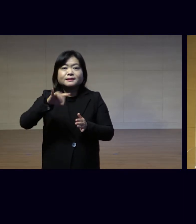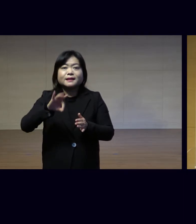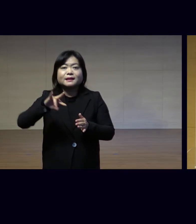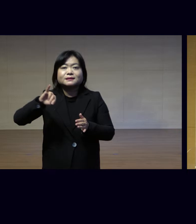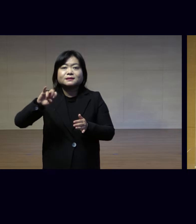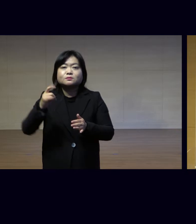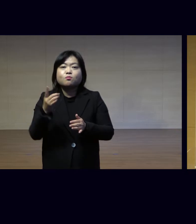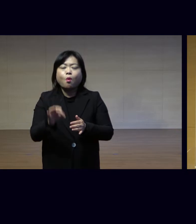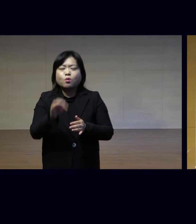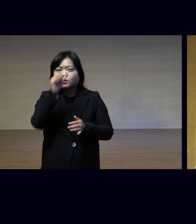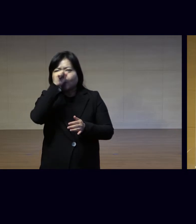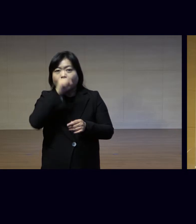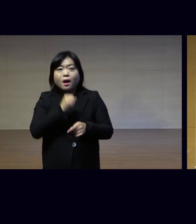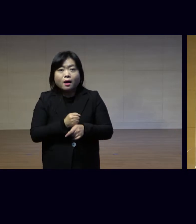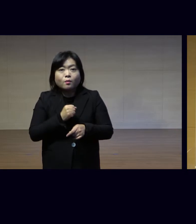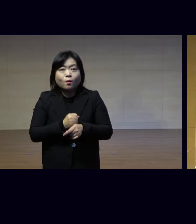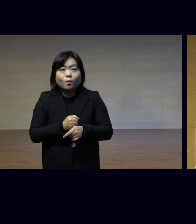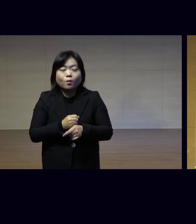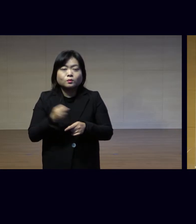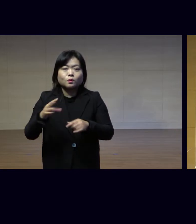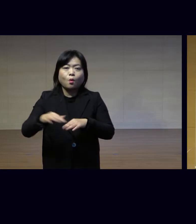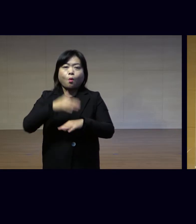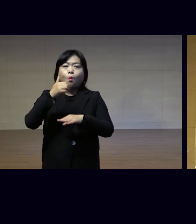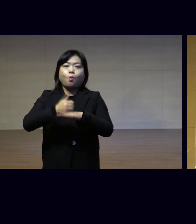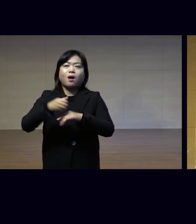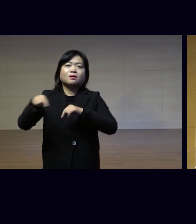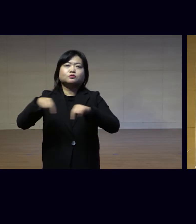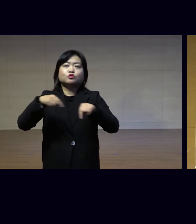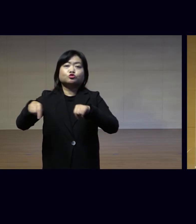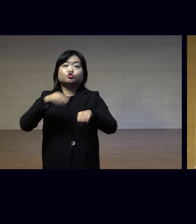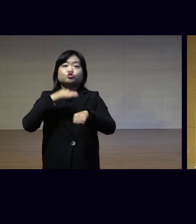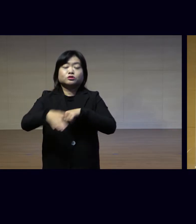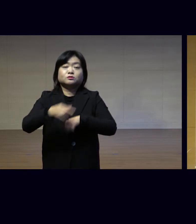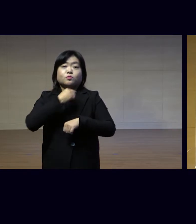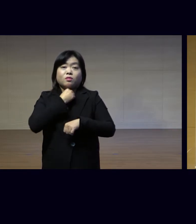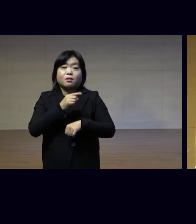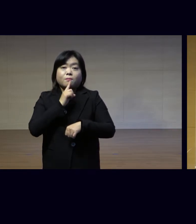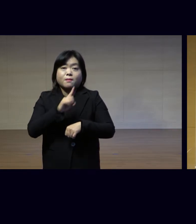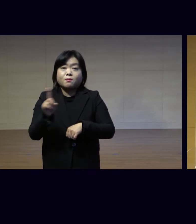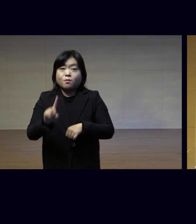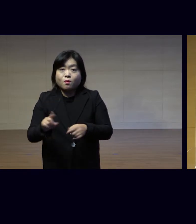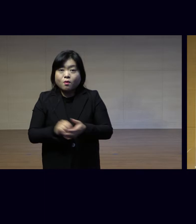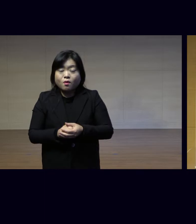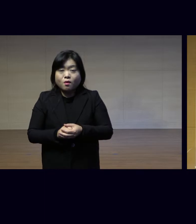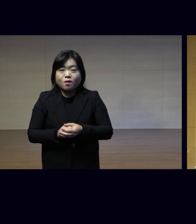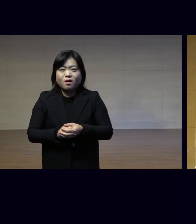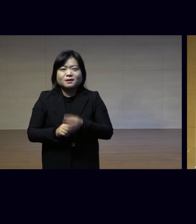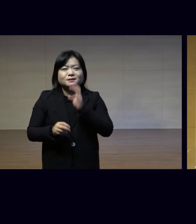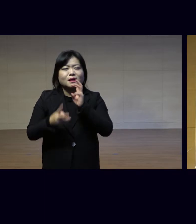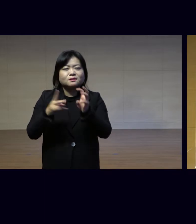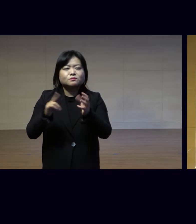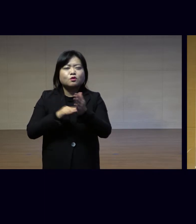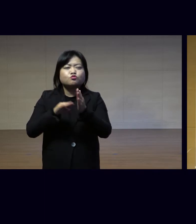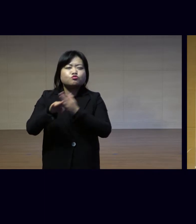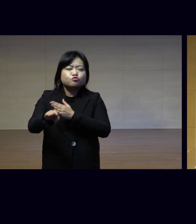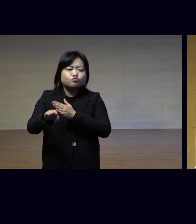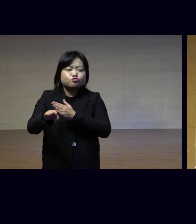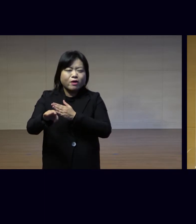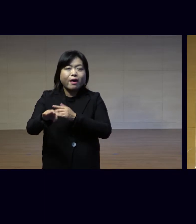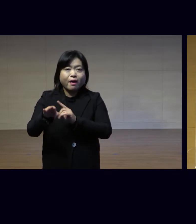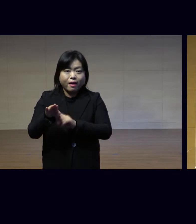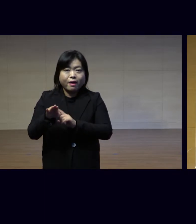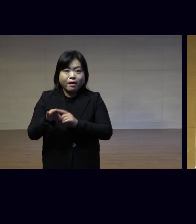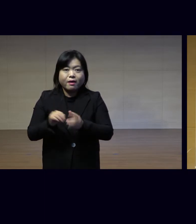굉장히 흠모했고, 아까 제가 왕정주의를 표방했다고 했는데 그것은 30대 이후에 자기가